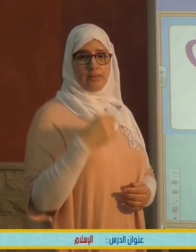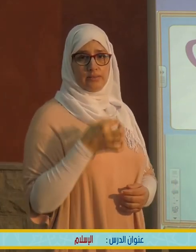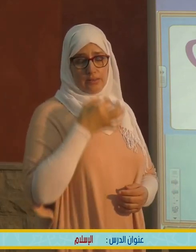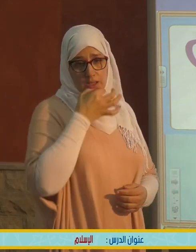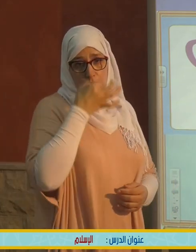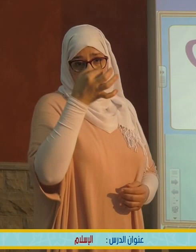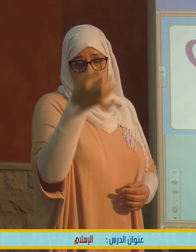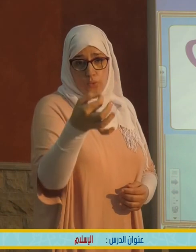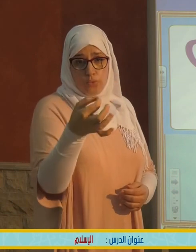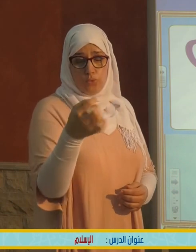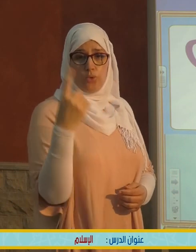الله.